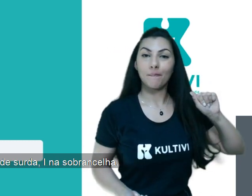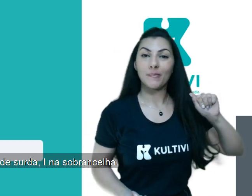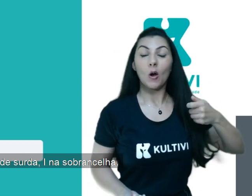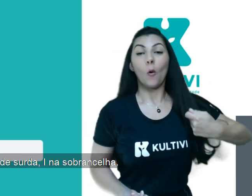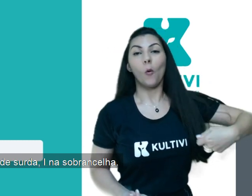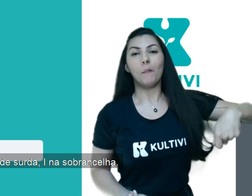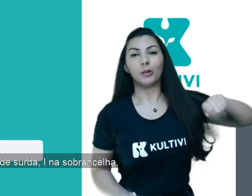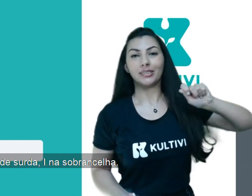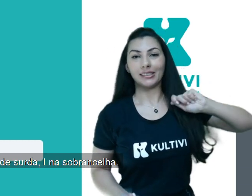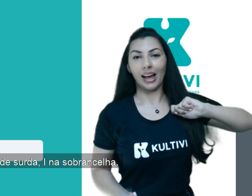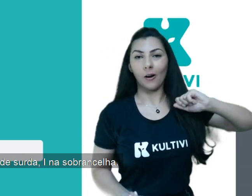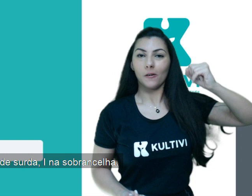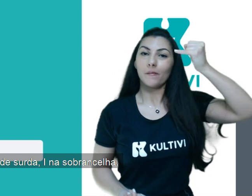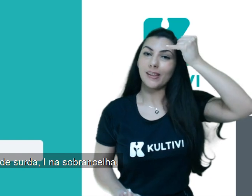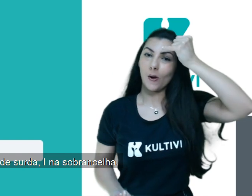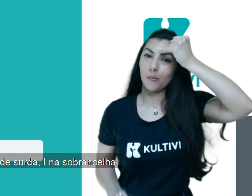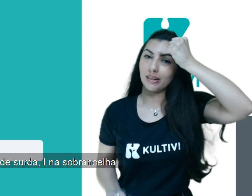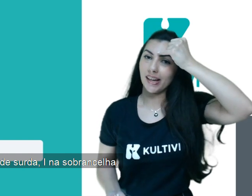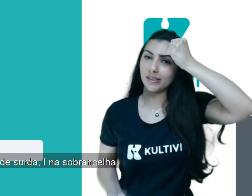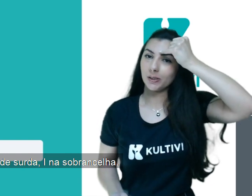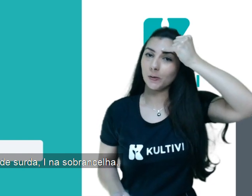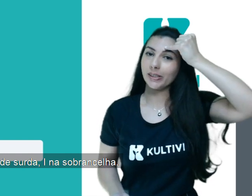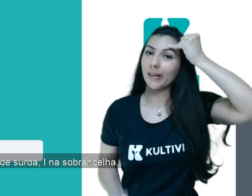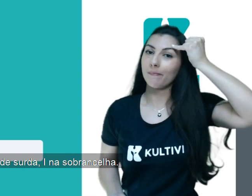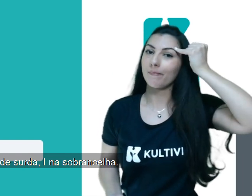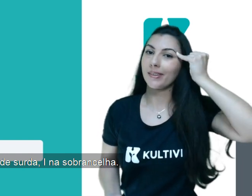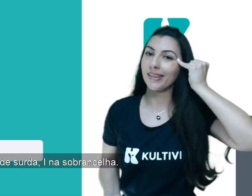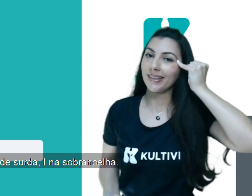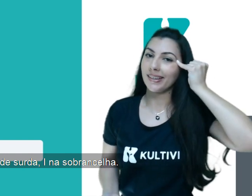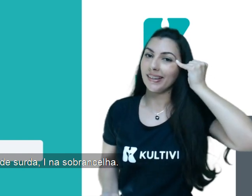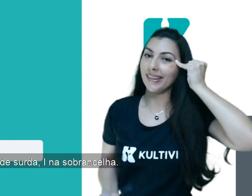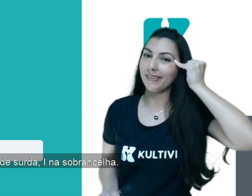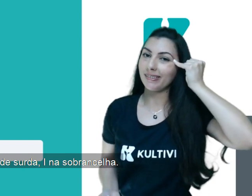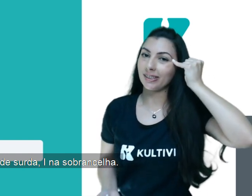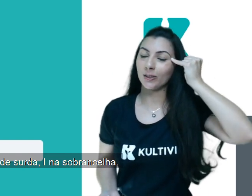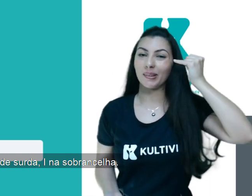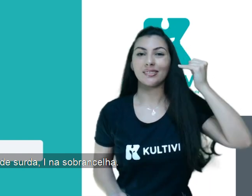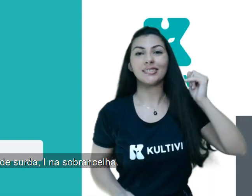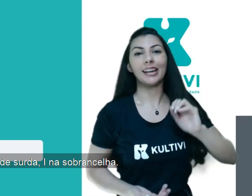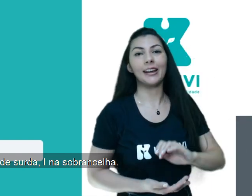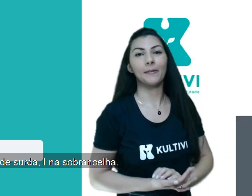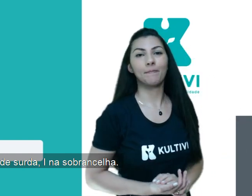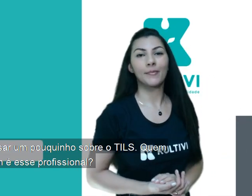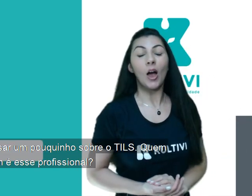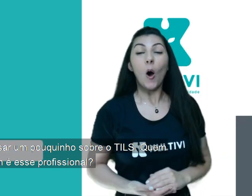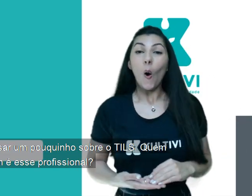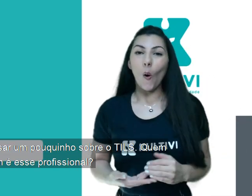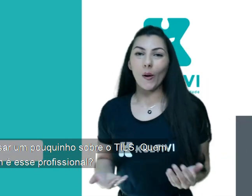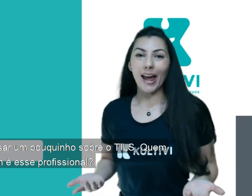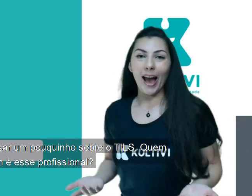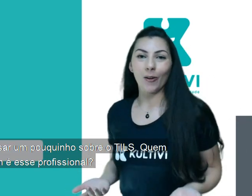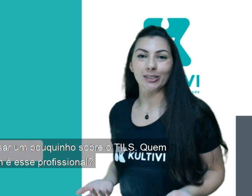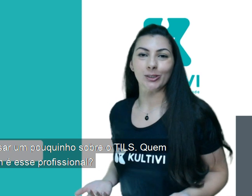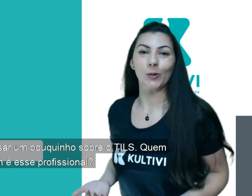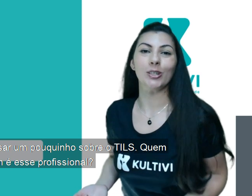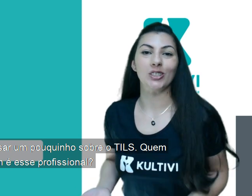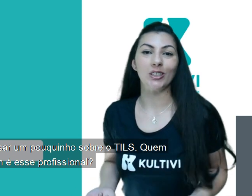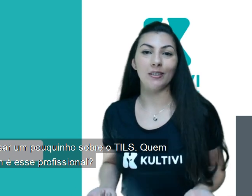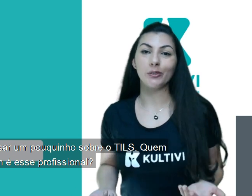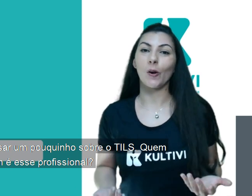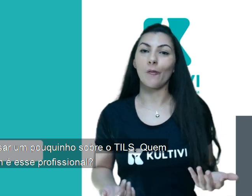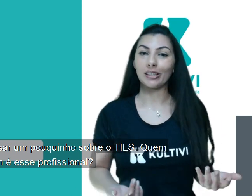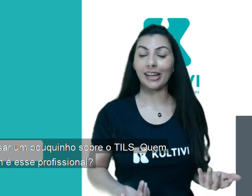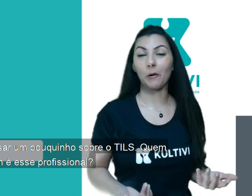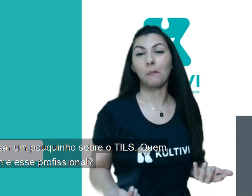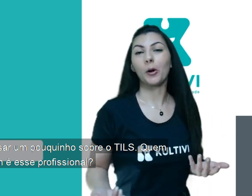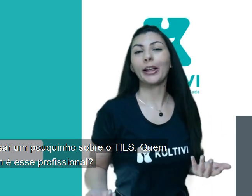Isabela. O meu sinal na comunidade surda e na sobrancelha. Na aula de hoje, nós